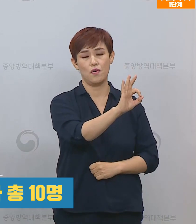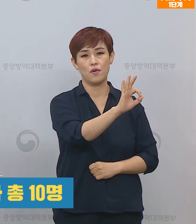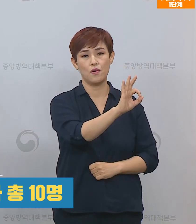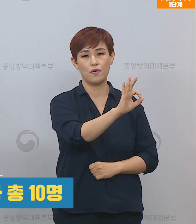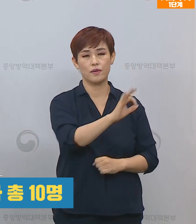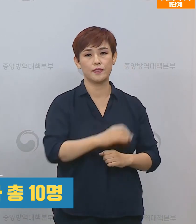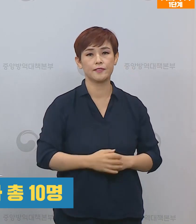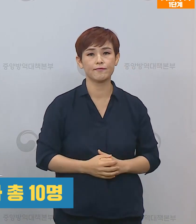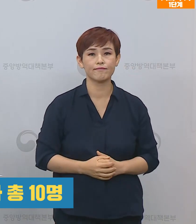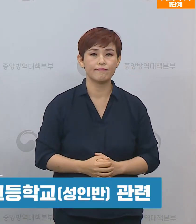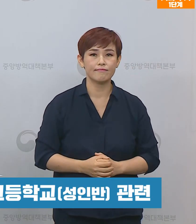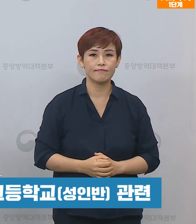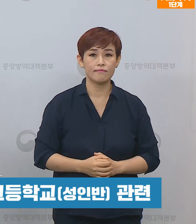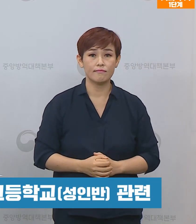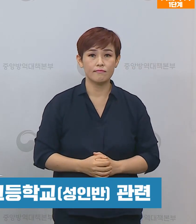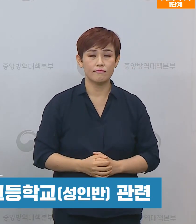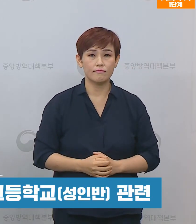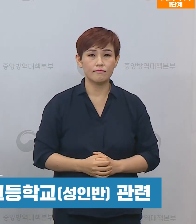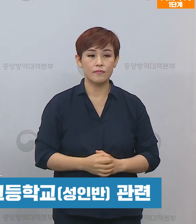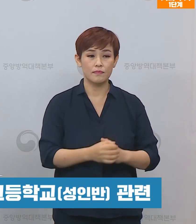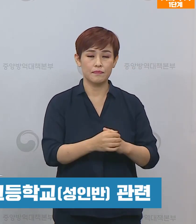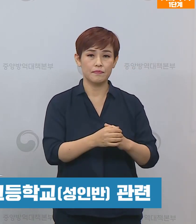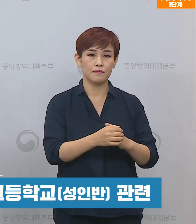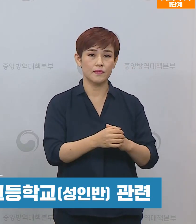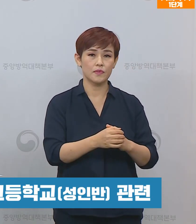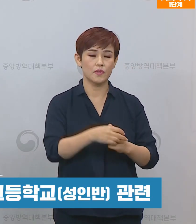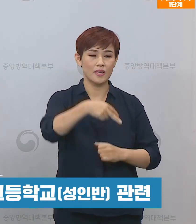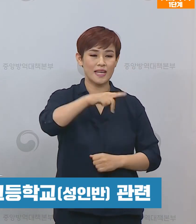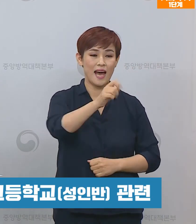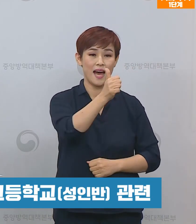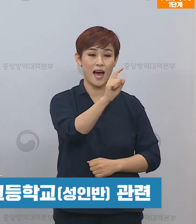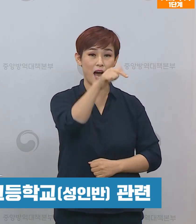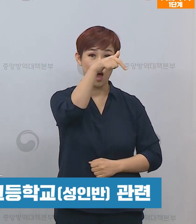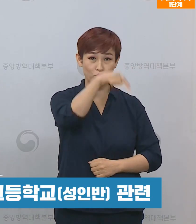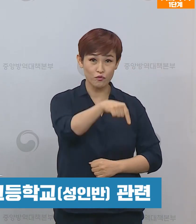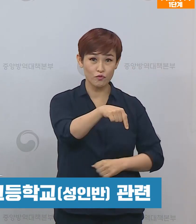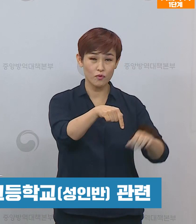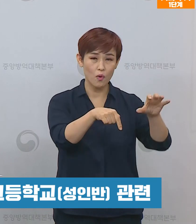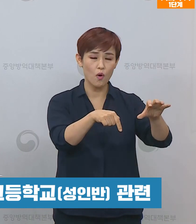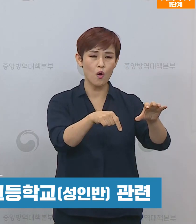확진자가 발견되었습니다. 역시 부산광역시 사하구에 위치한